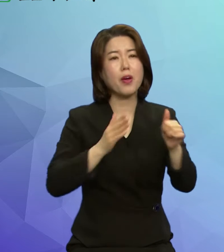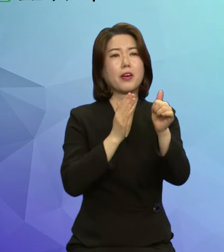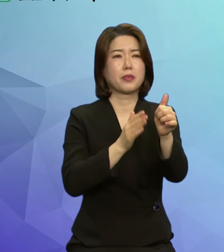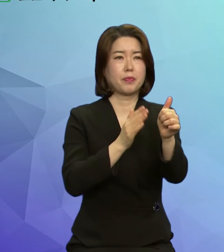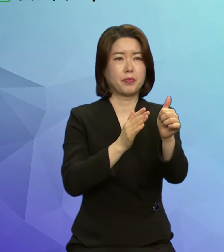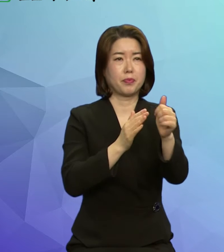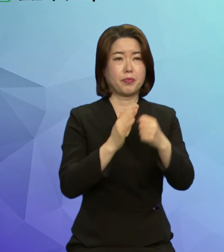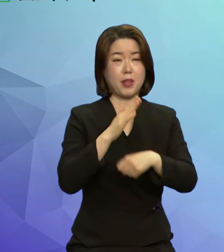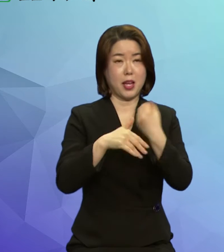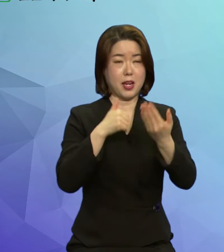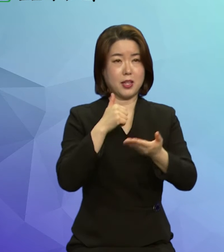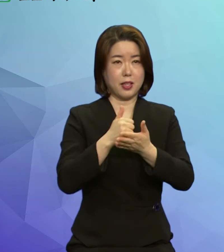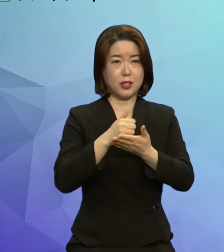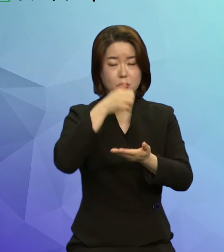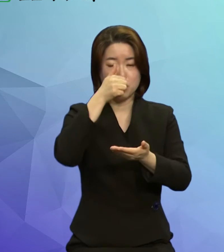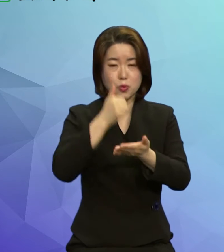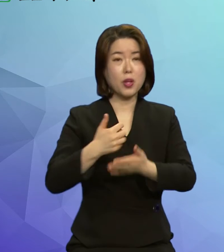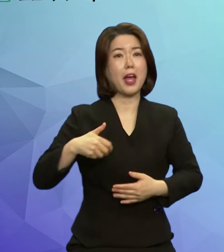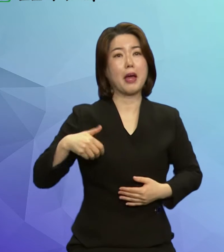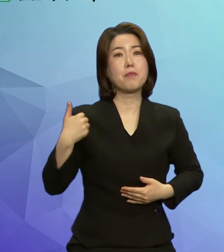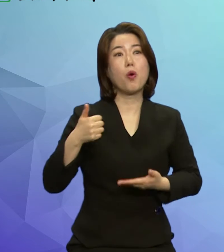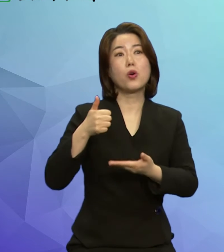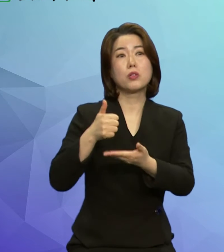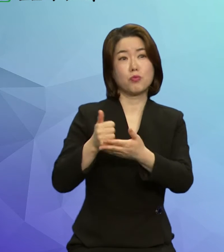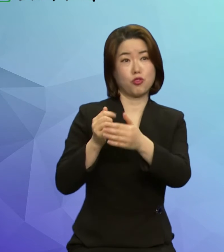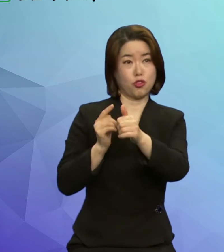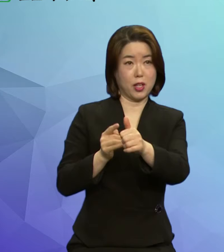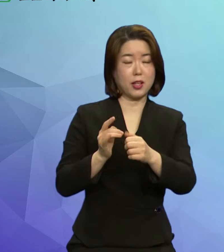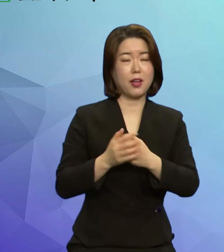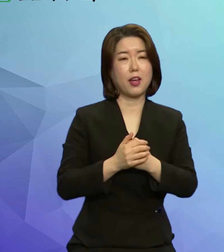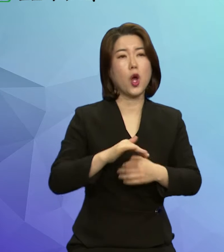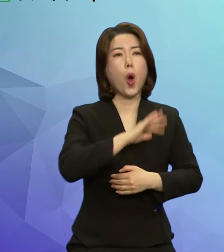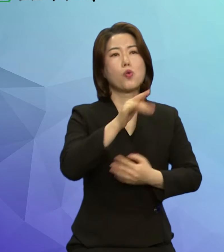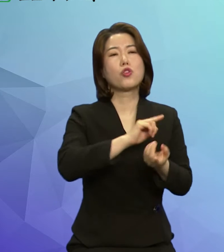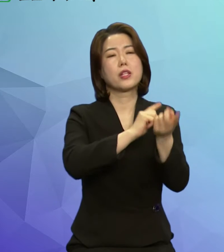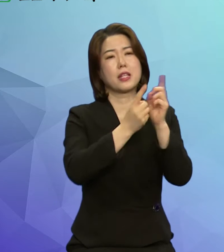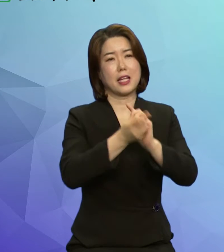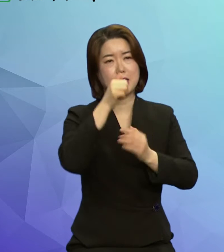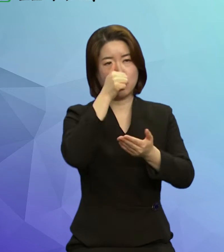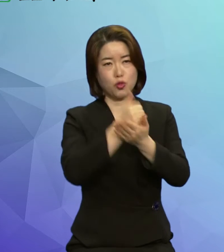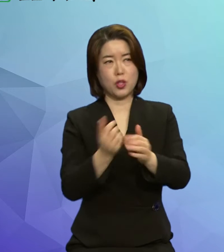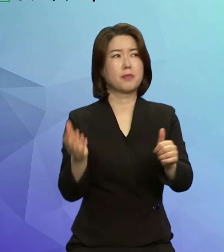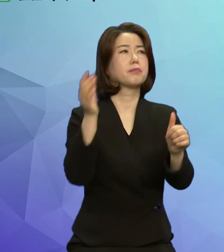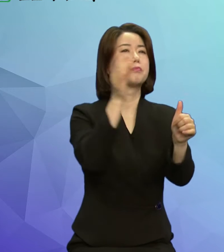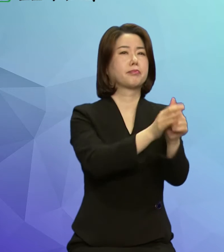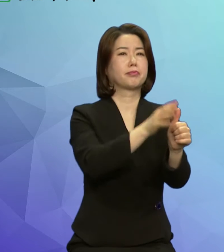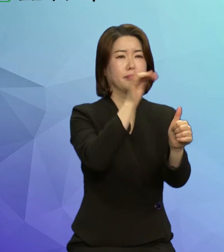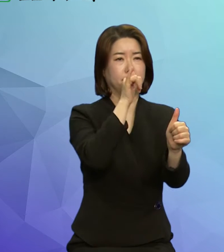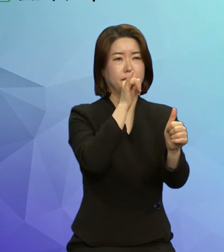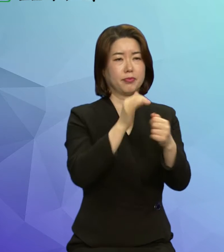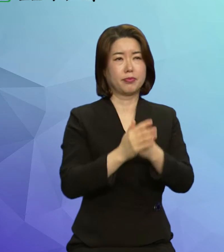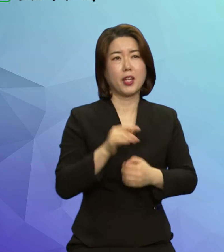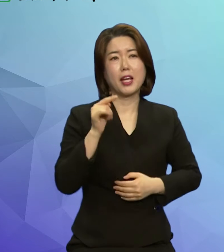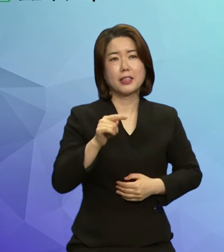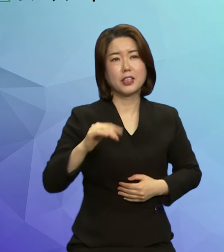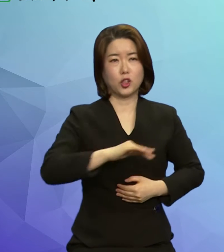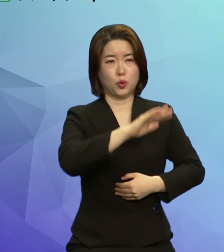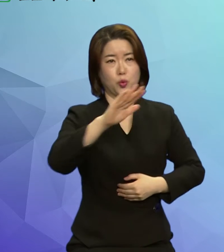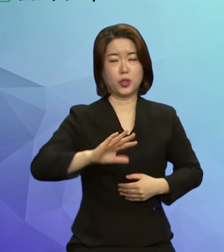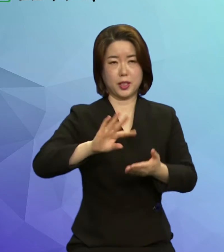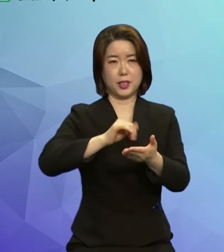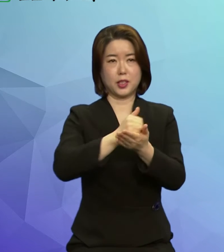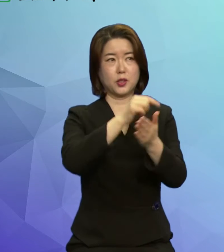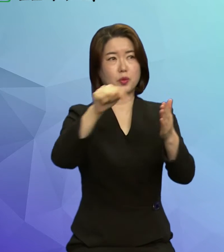화해하십시오. 하나님께서는 죄를 모르시는 분에게 우리 대신으로 죄를 씌우셨습니다. 그것은